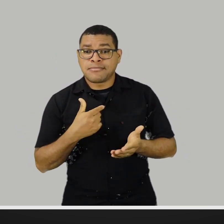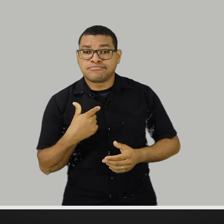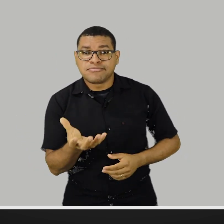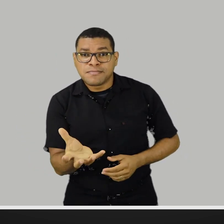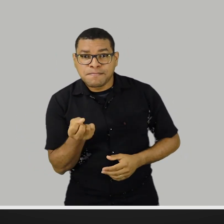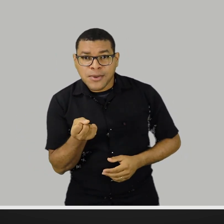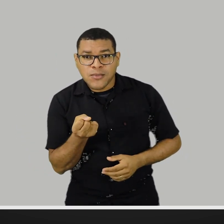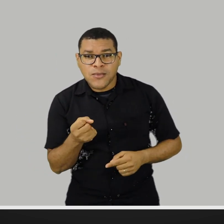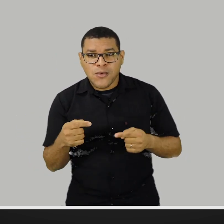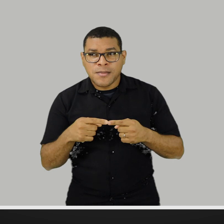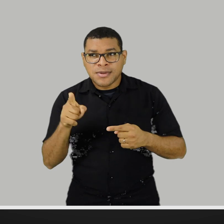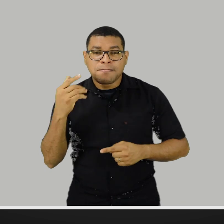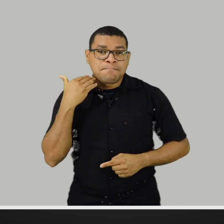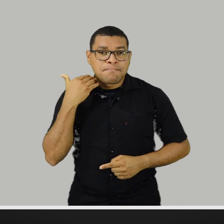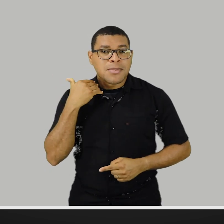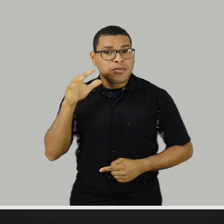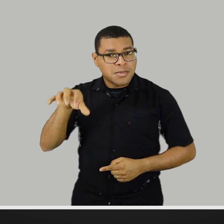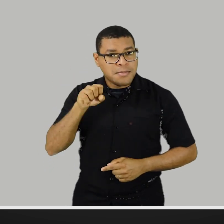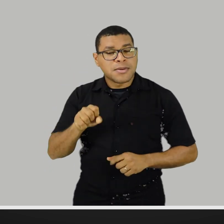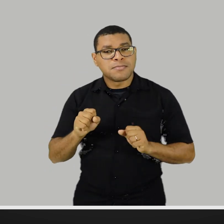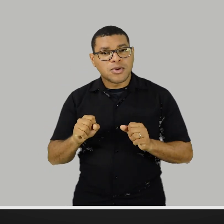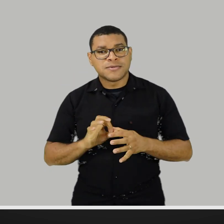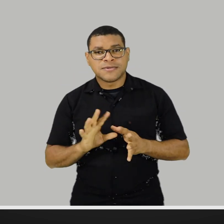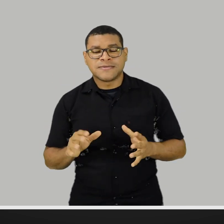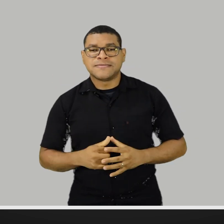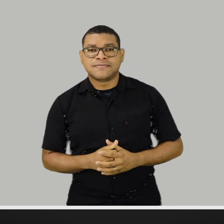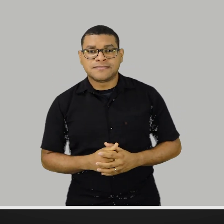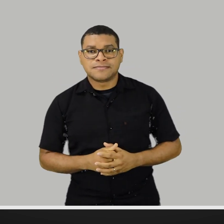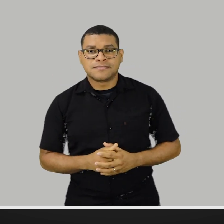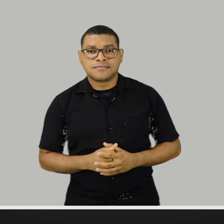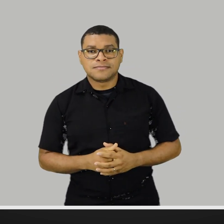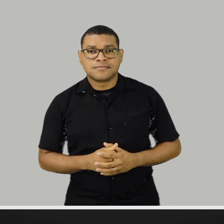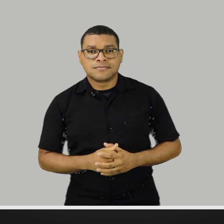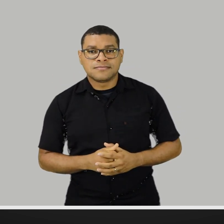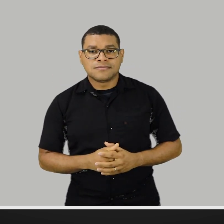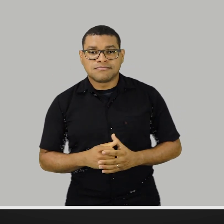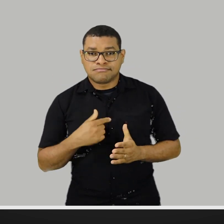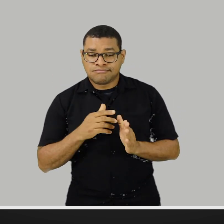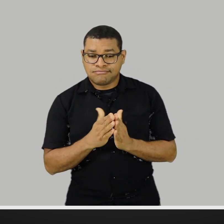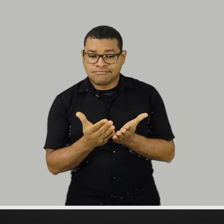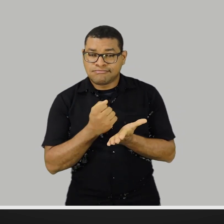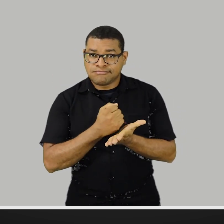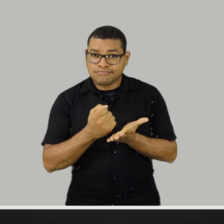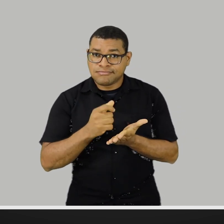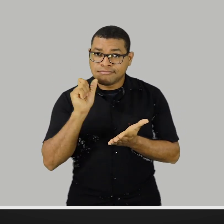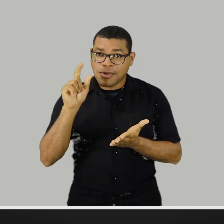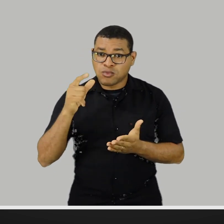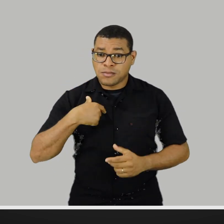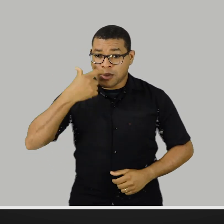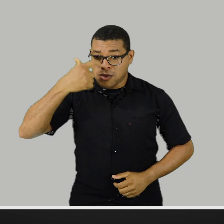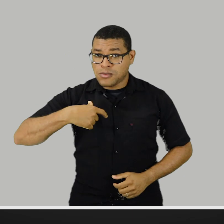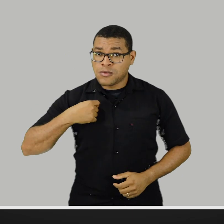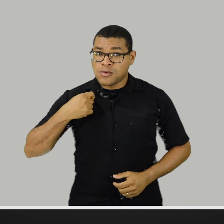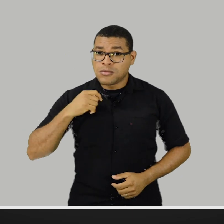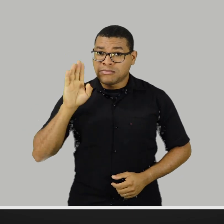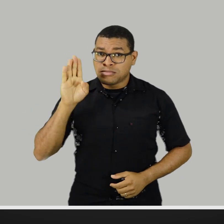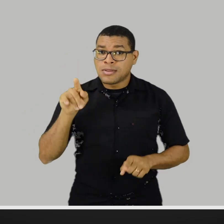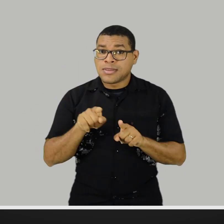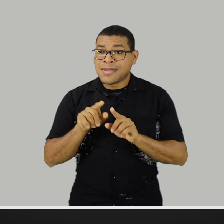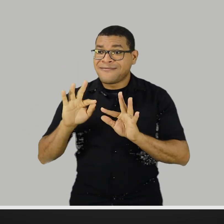bancária 5 carteira de trabalho do candidato e dos demais membros da família seis